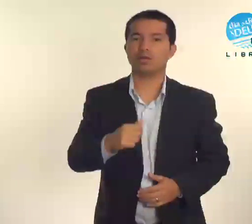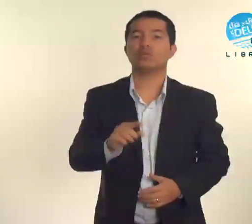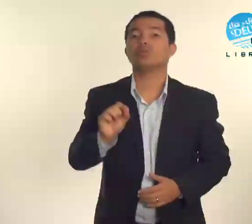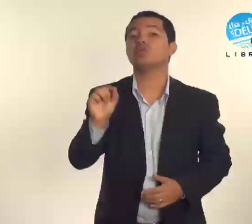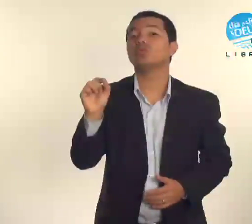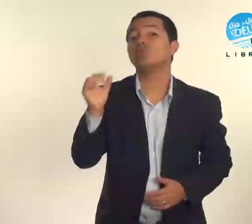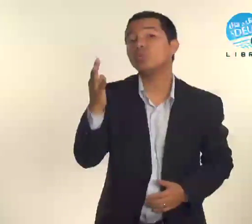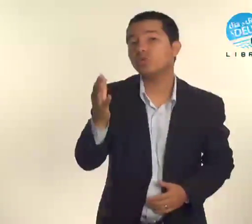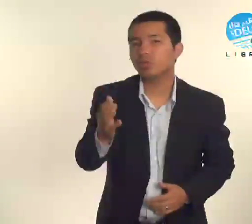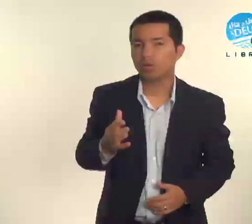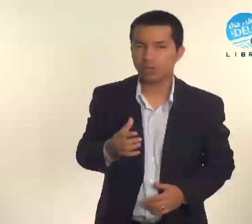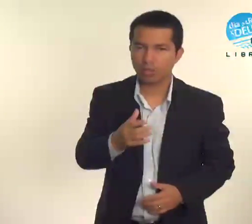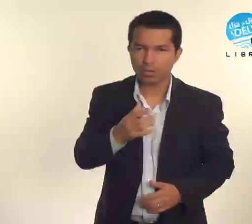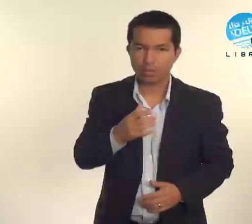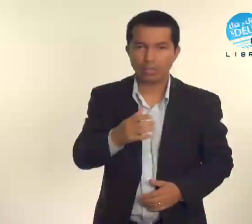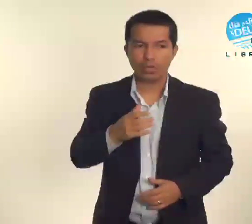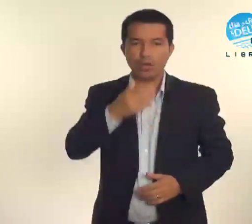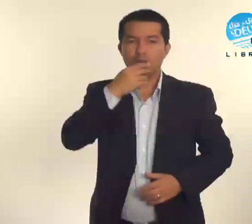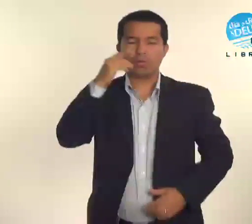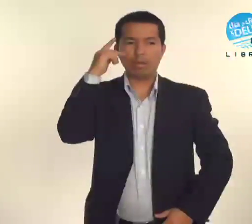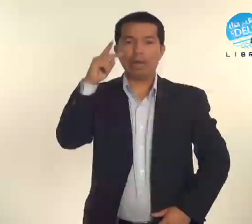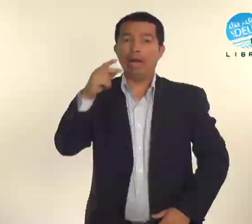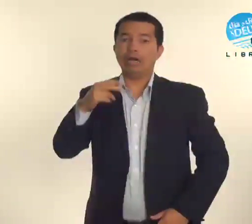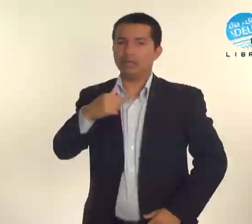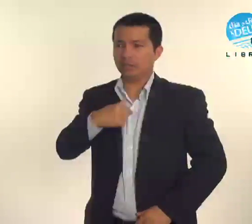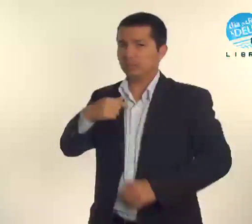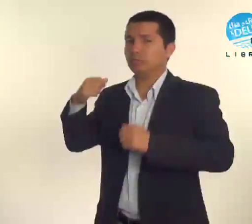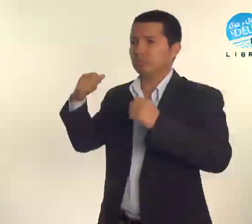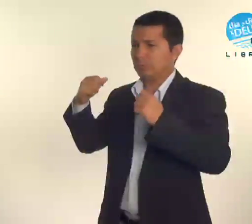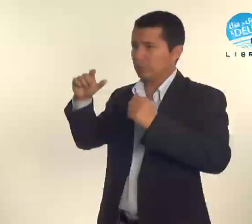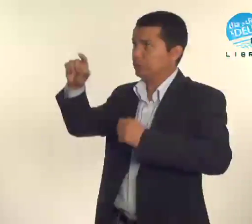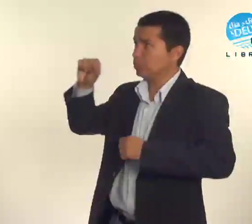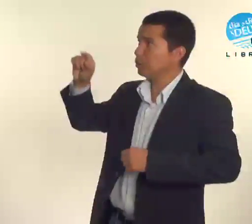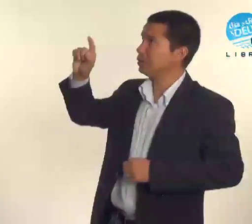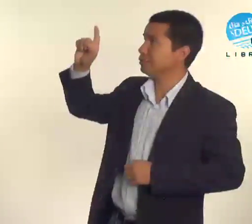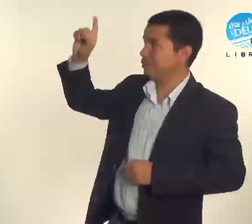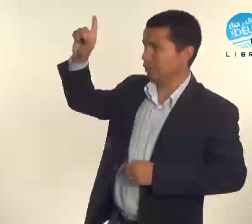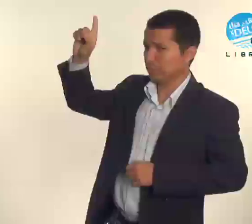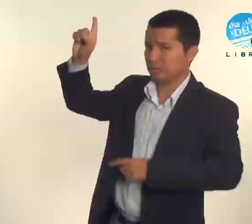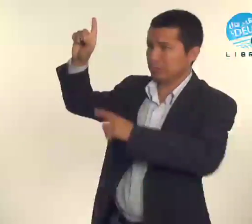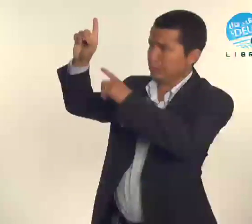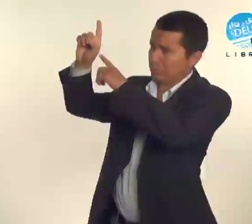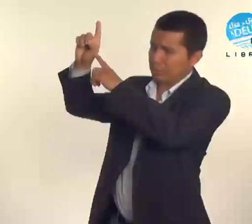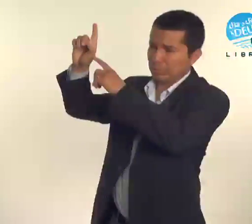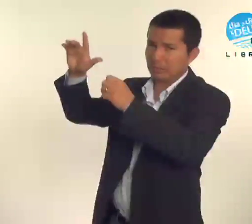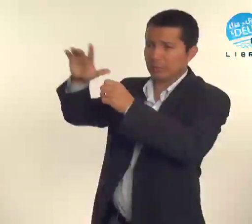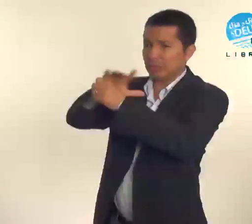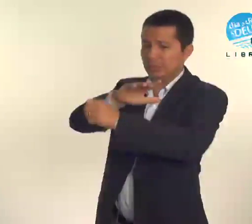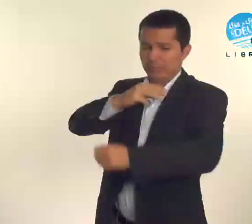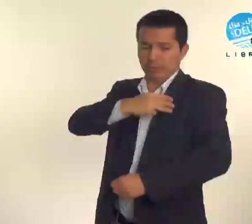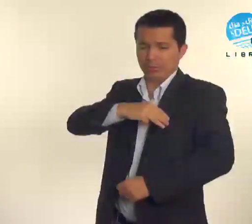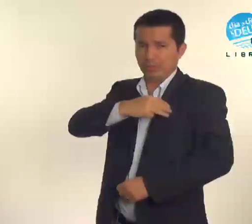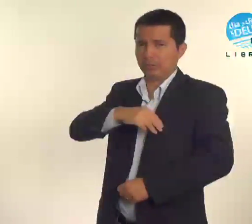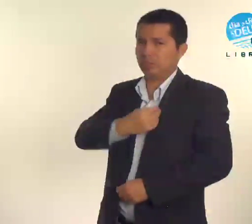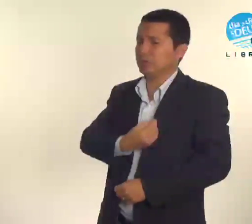assim, eu prefiro cair na mão do Deus Todo-Poderoso, que é um Deus cheio de misericórdia. Você está entendendo?